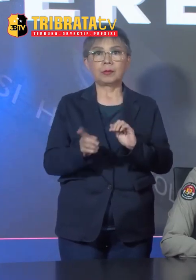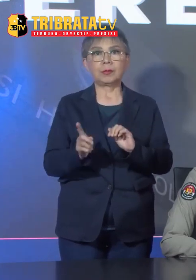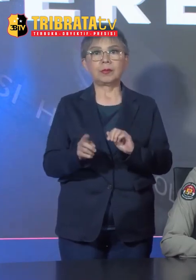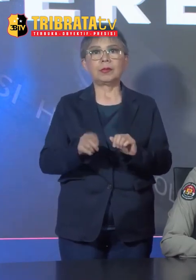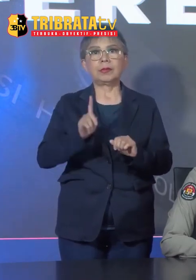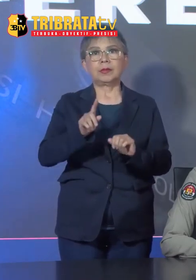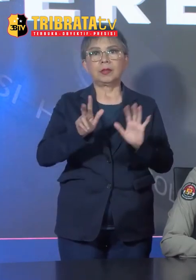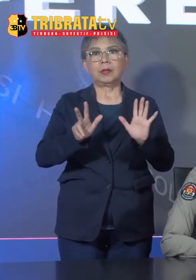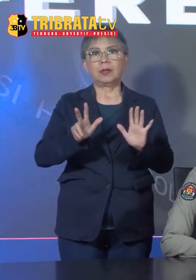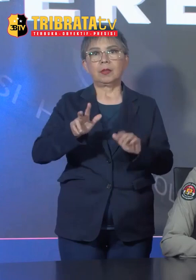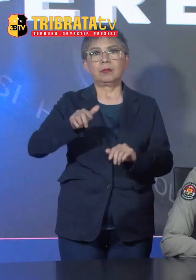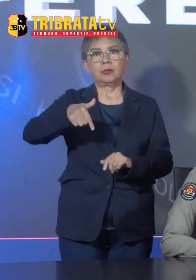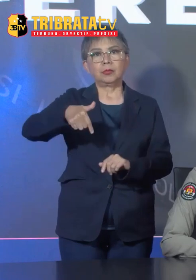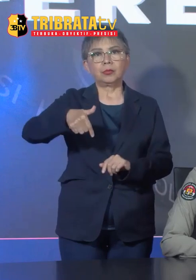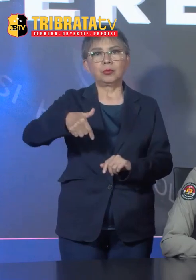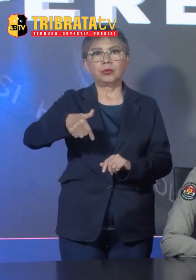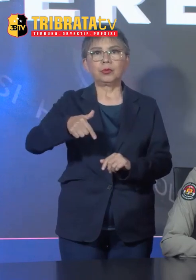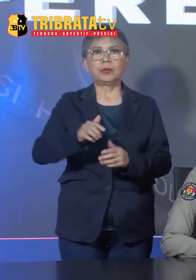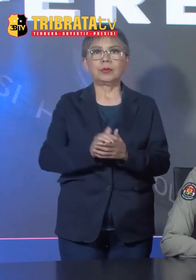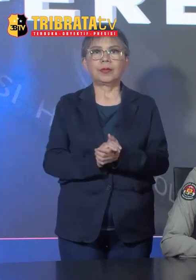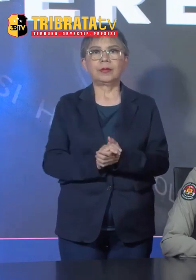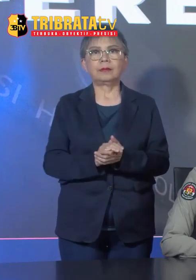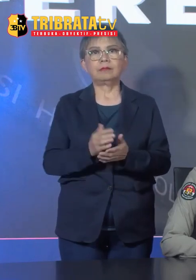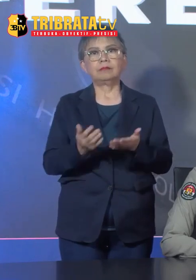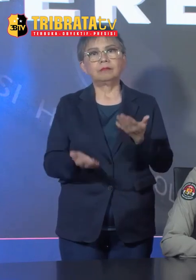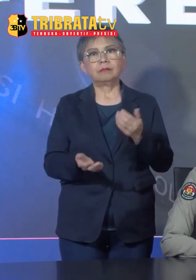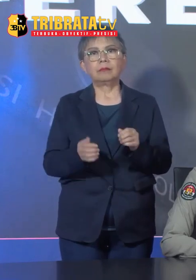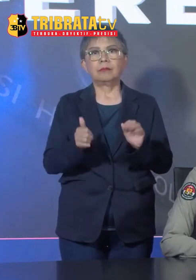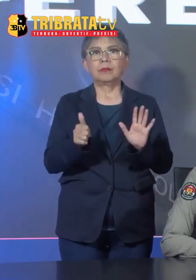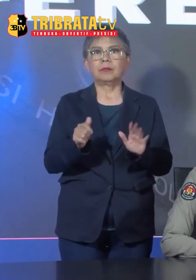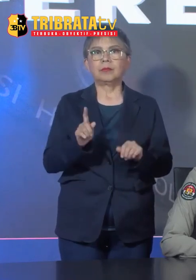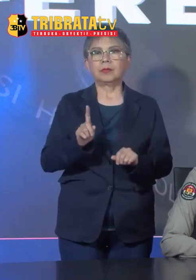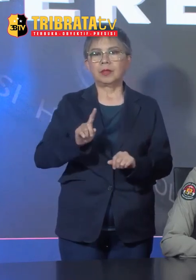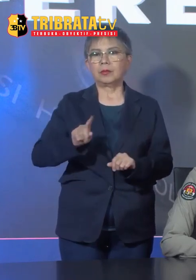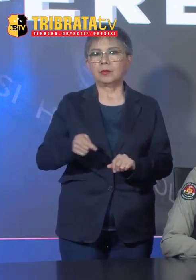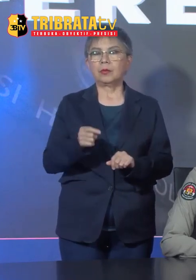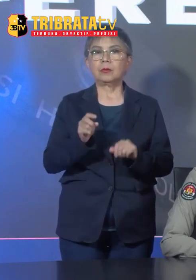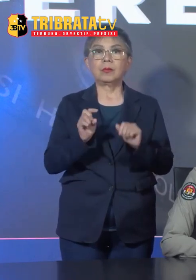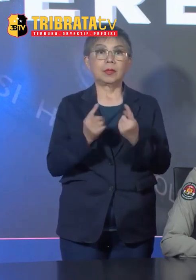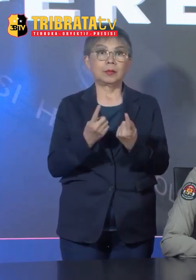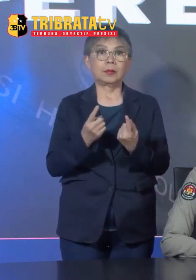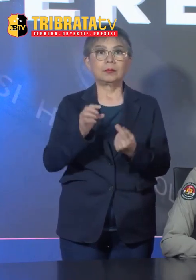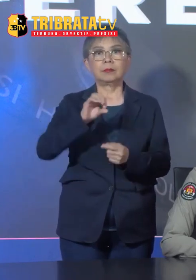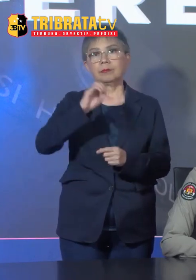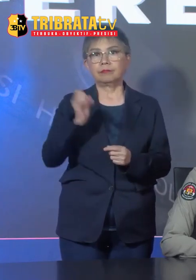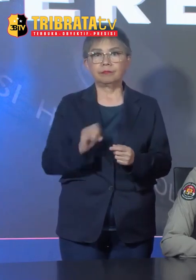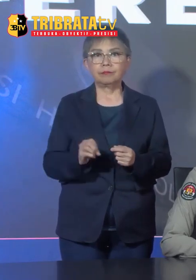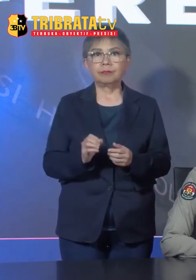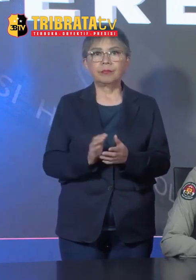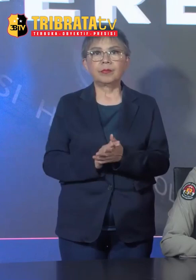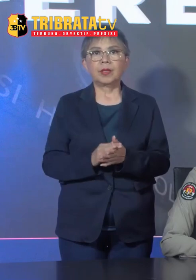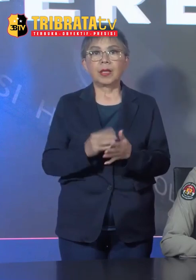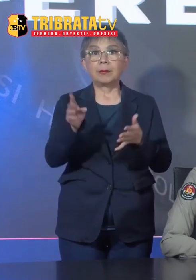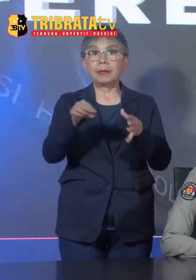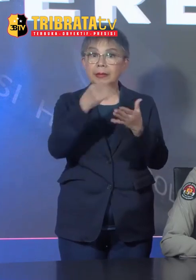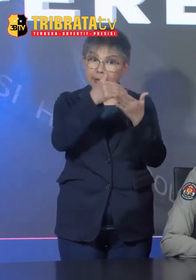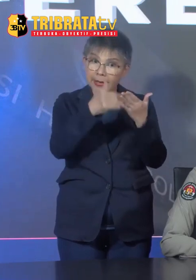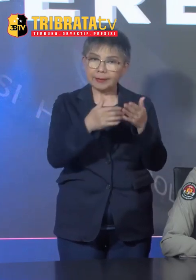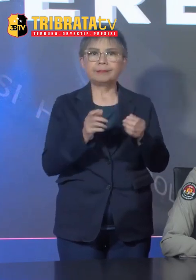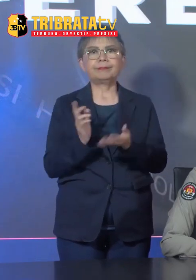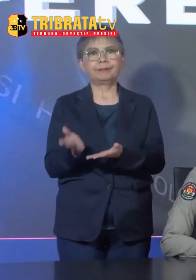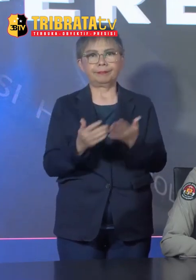sebanyak 187 kejadian atau 61,11% dengan